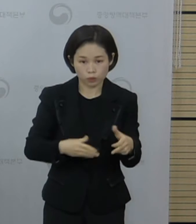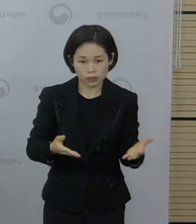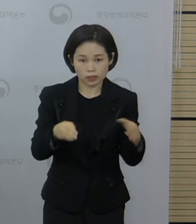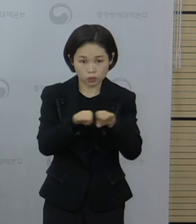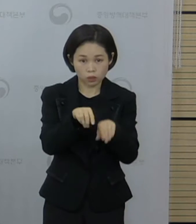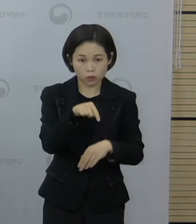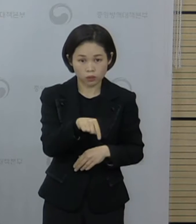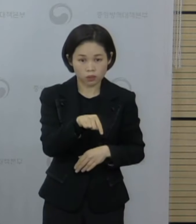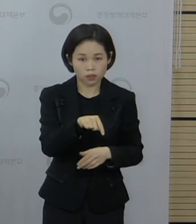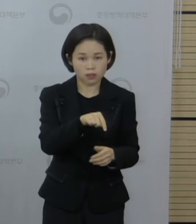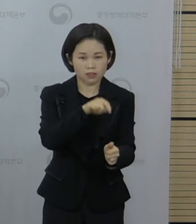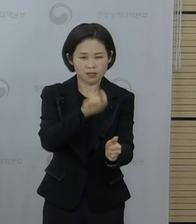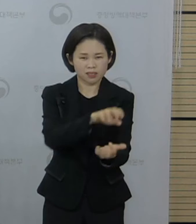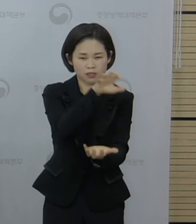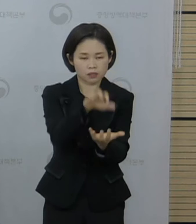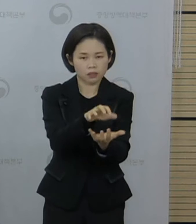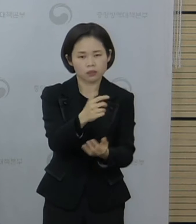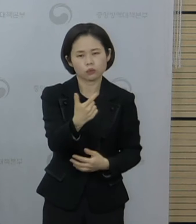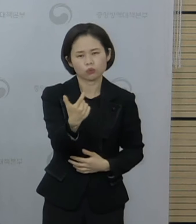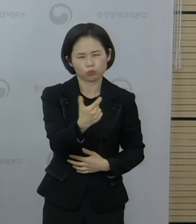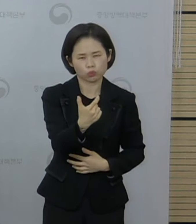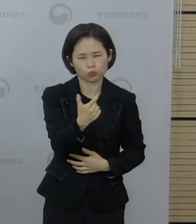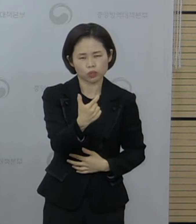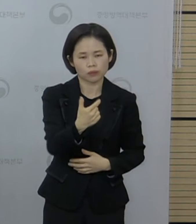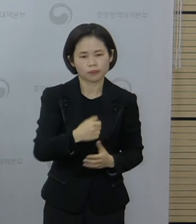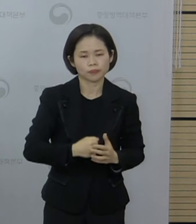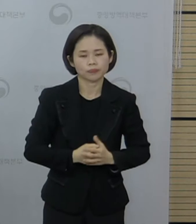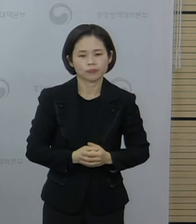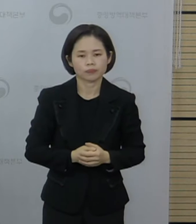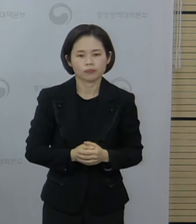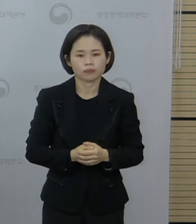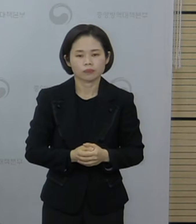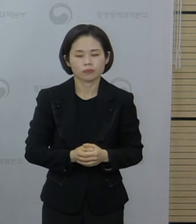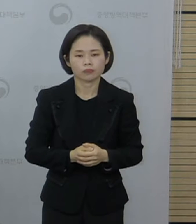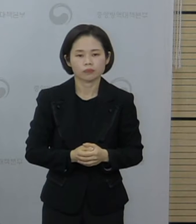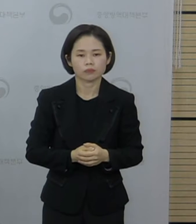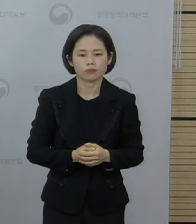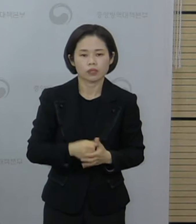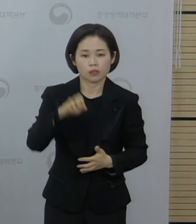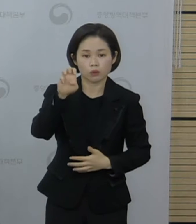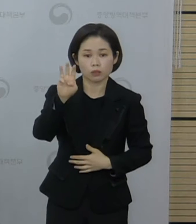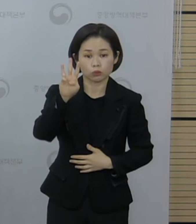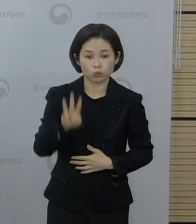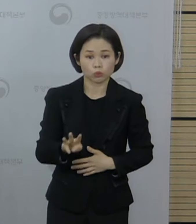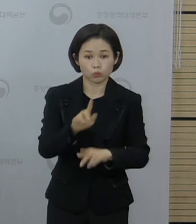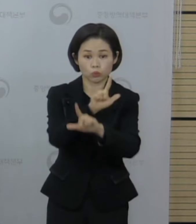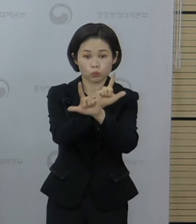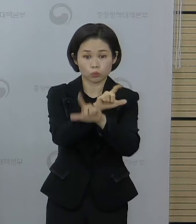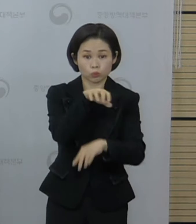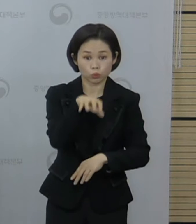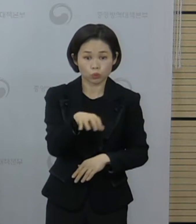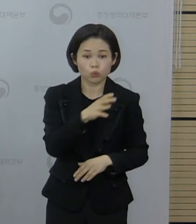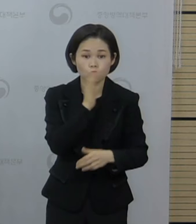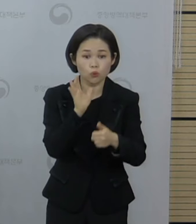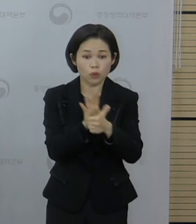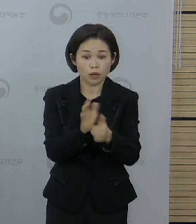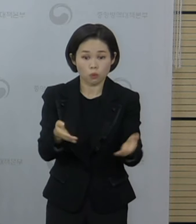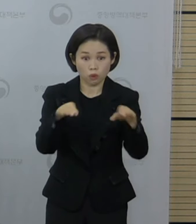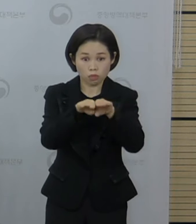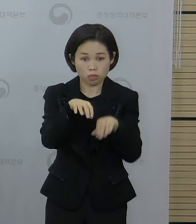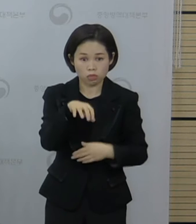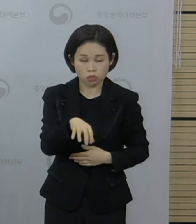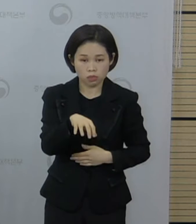총 60명의 누 조각 틴 자가 발견되었고 광주광역시 북구 요양원과 관련하여